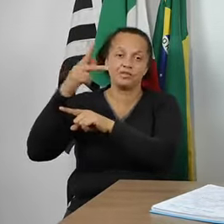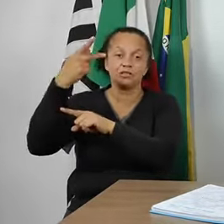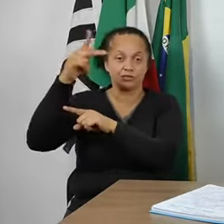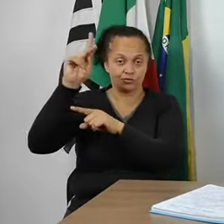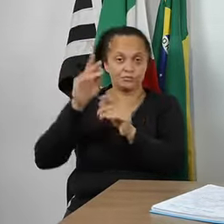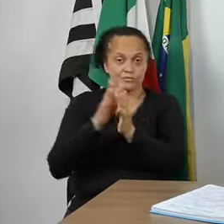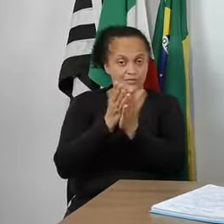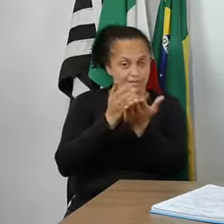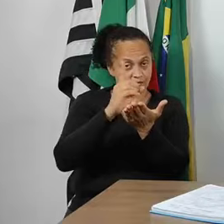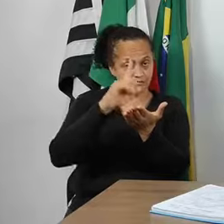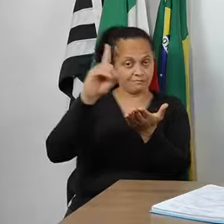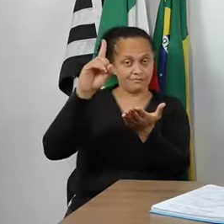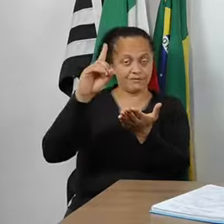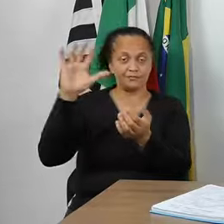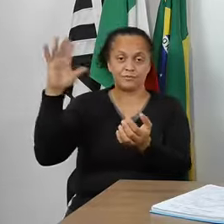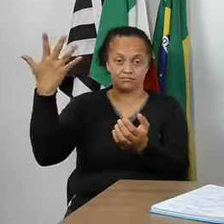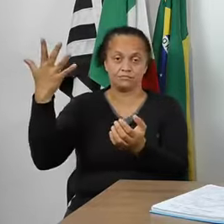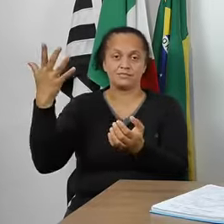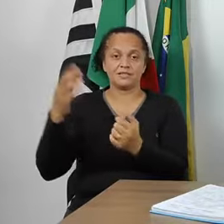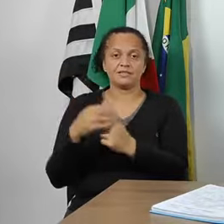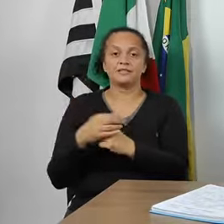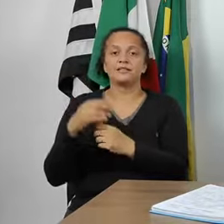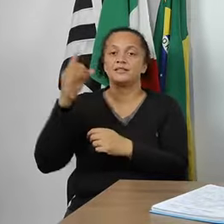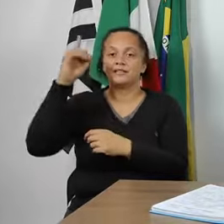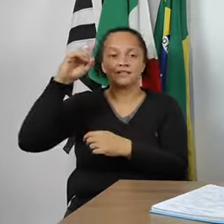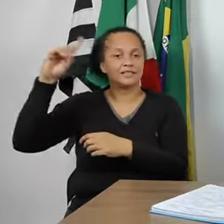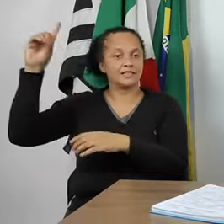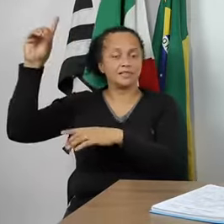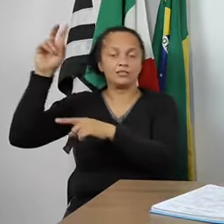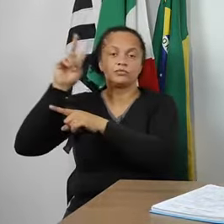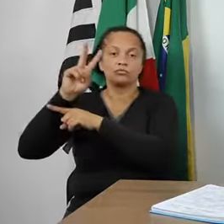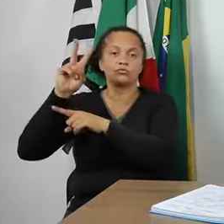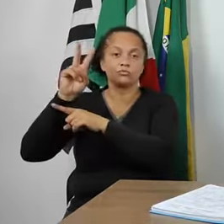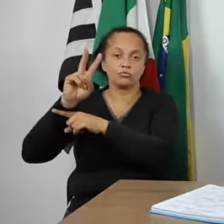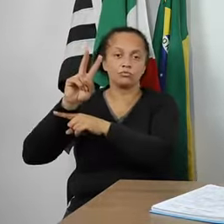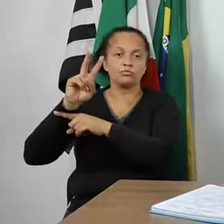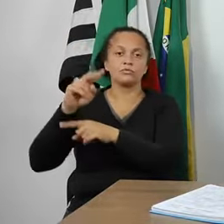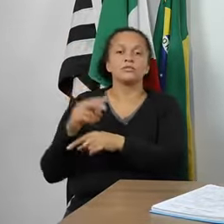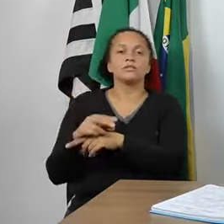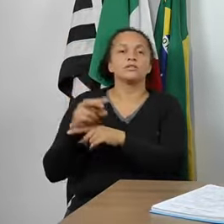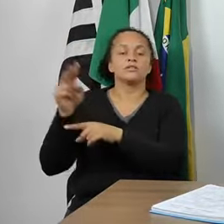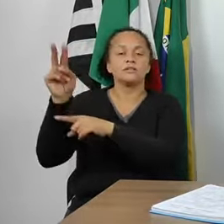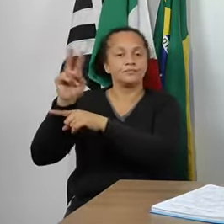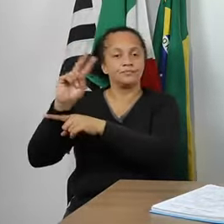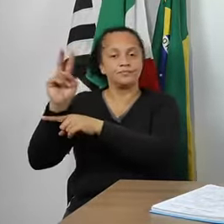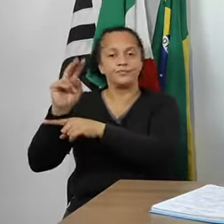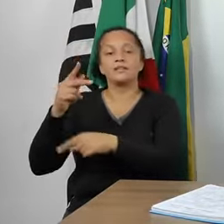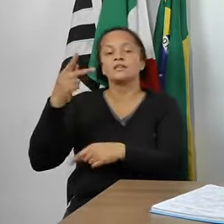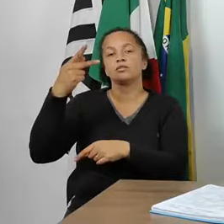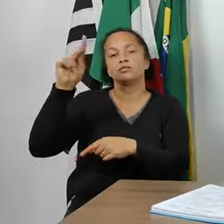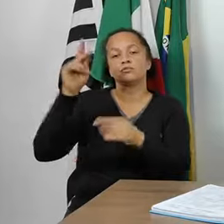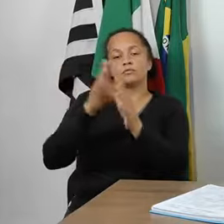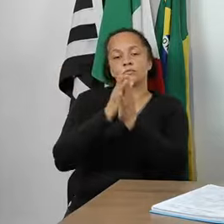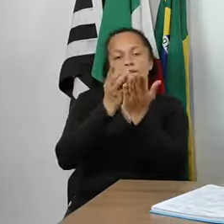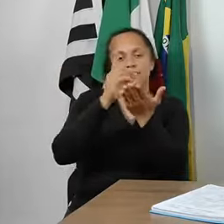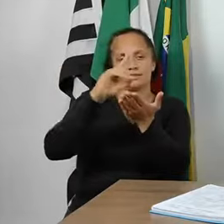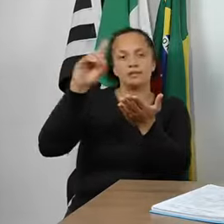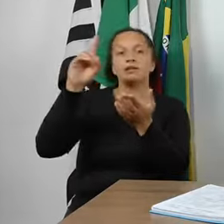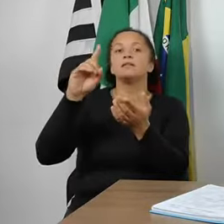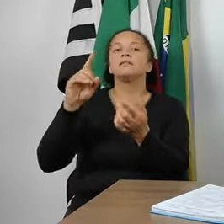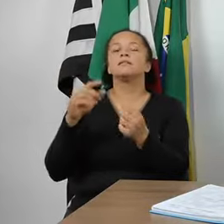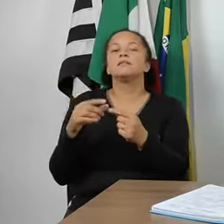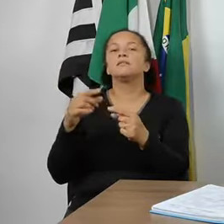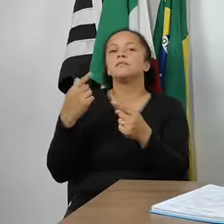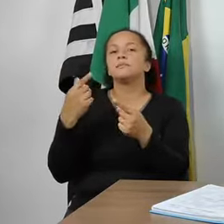para cumpri-la. Deus vela sua palavra, Deus vigia sobre sua palavra para cumpri-la